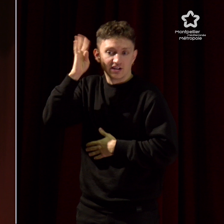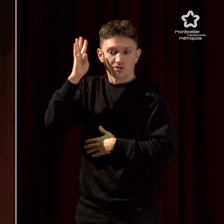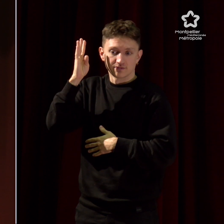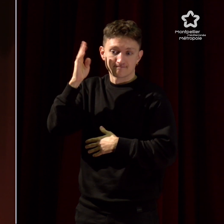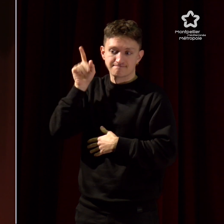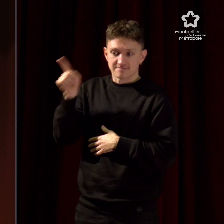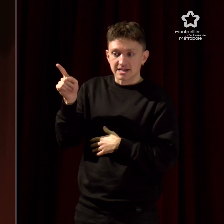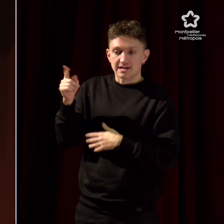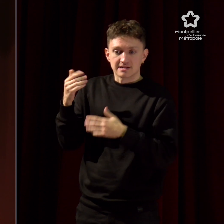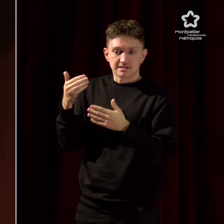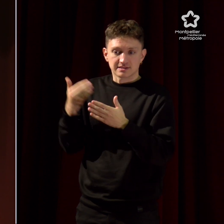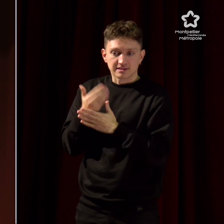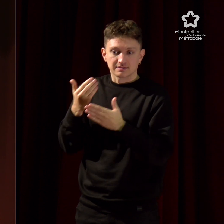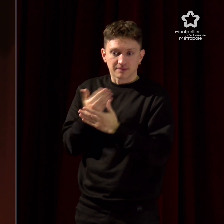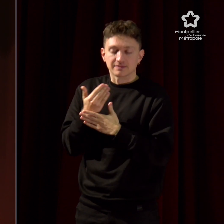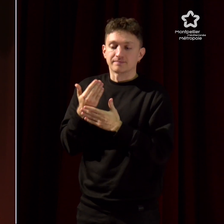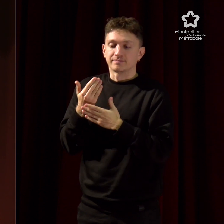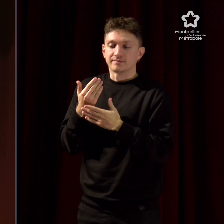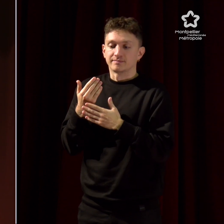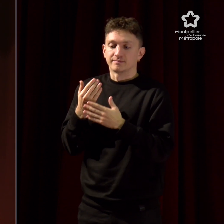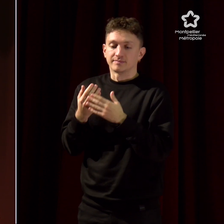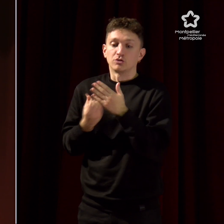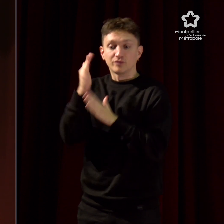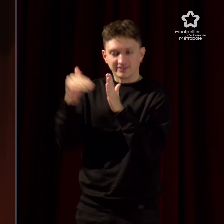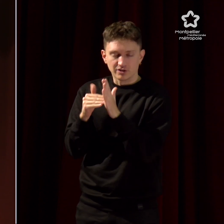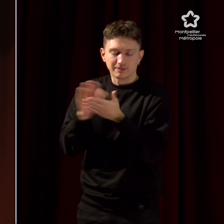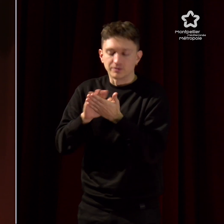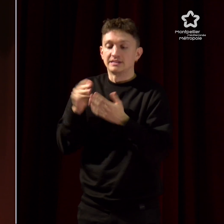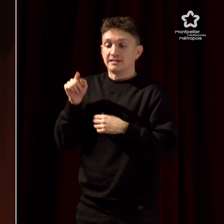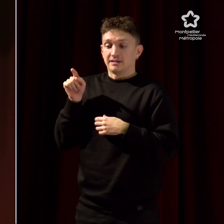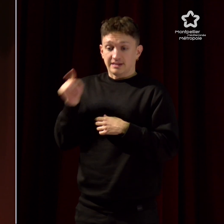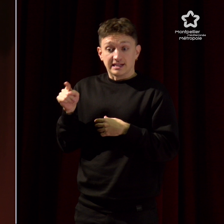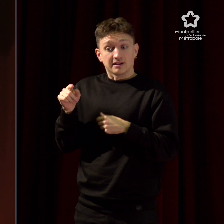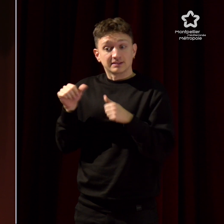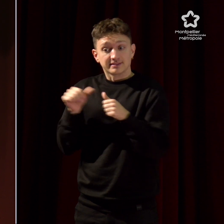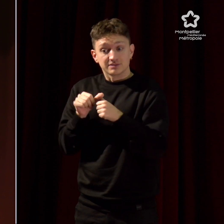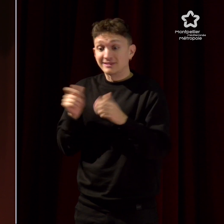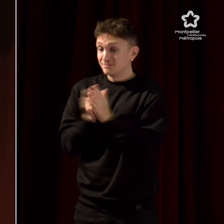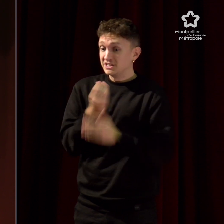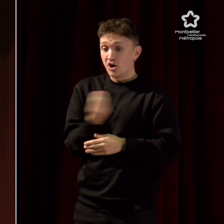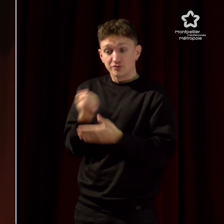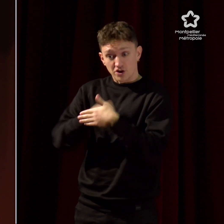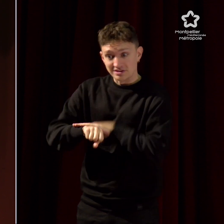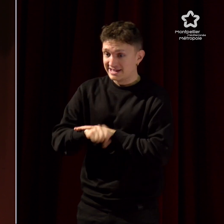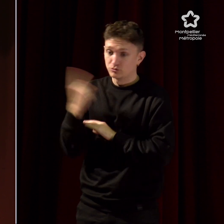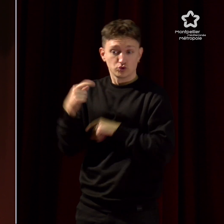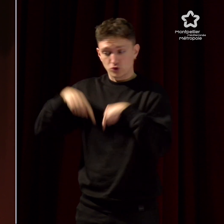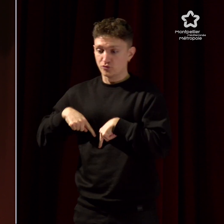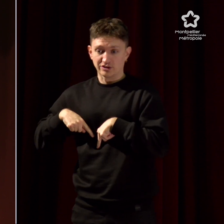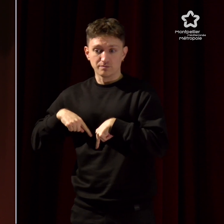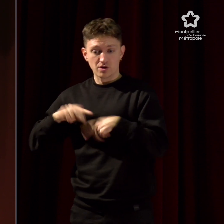sang et le gouvernement le garde. Donc c'est pas forcément qu'un pays doit être plus totalitarien que l'autre, mais